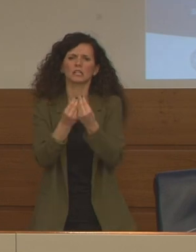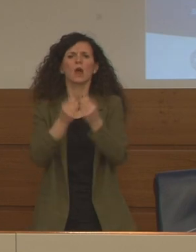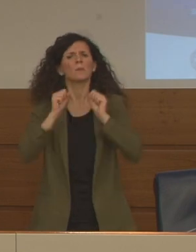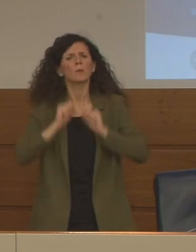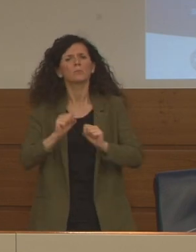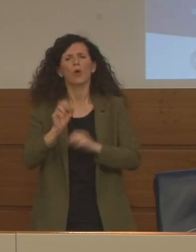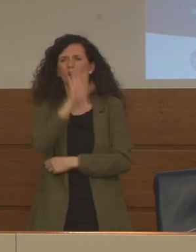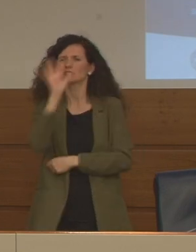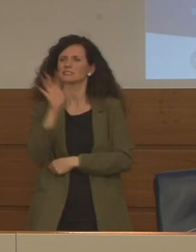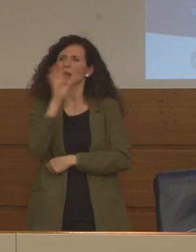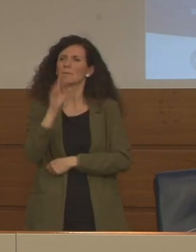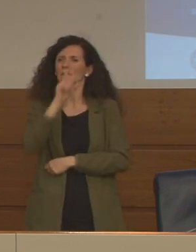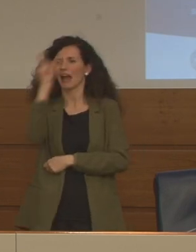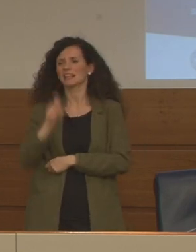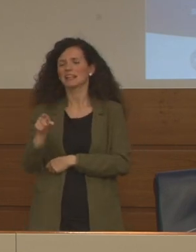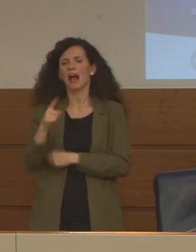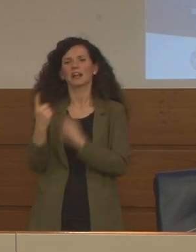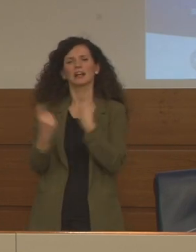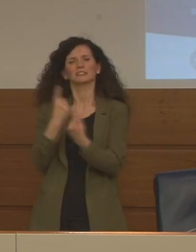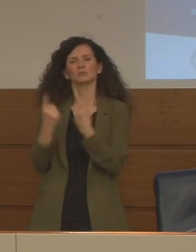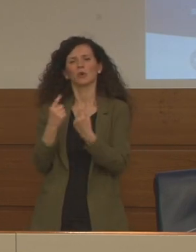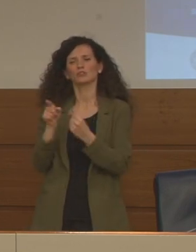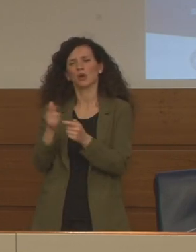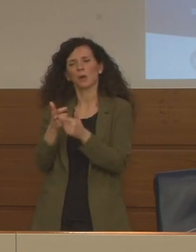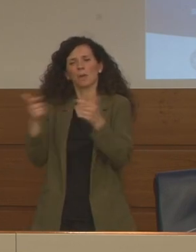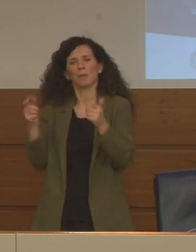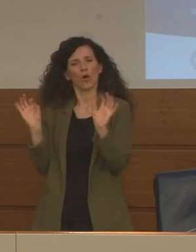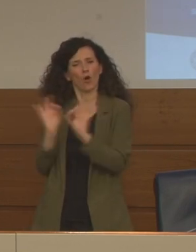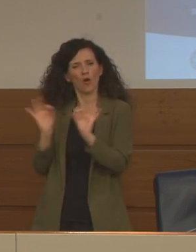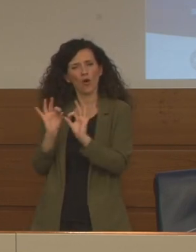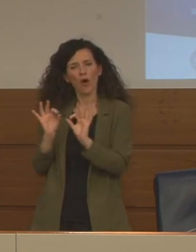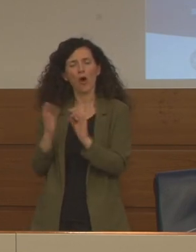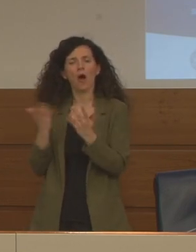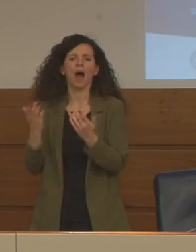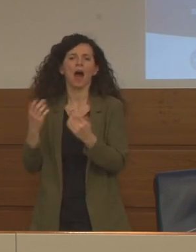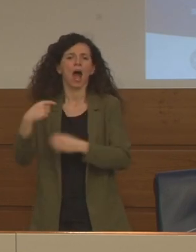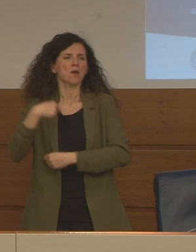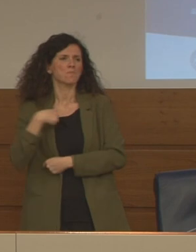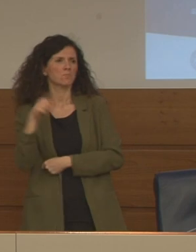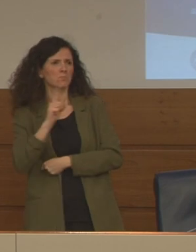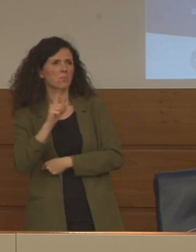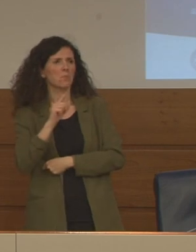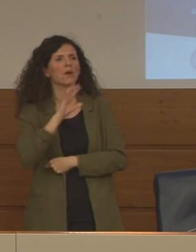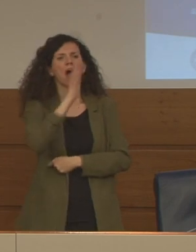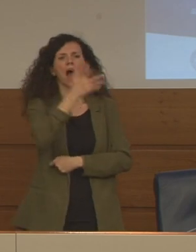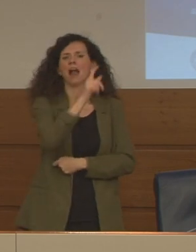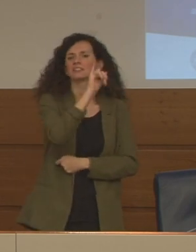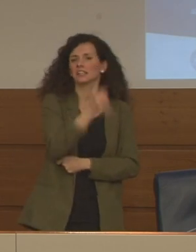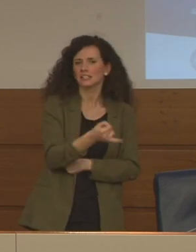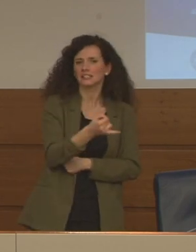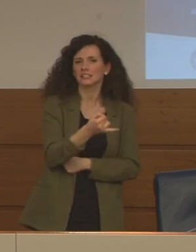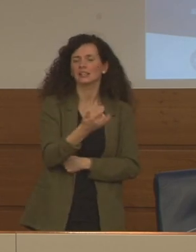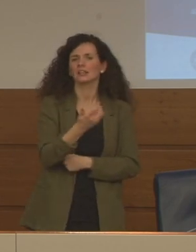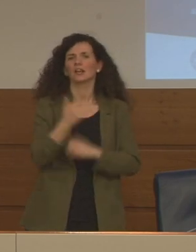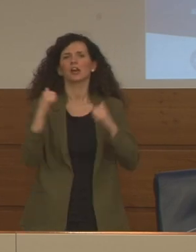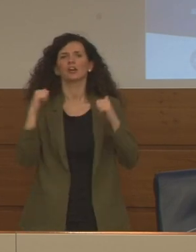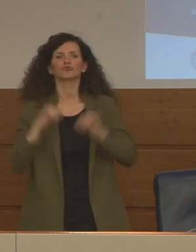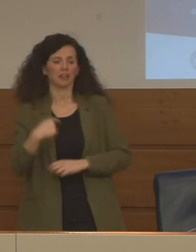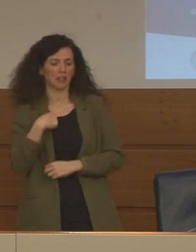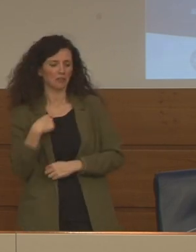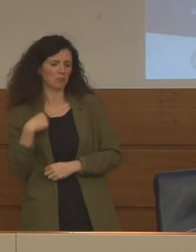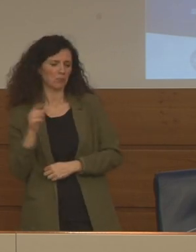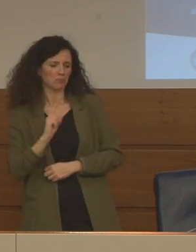del paese sembra che sia molto lontano che sia una cosa che riguarda altri che riguarda concittadini